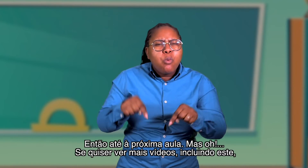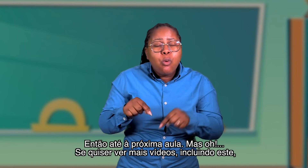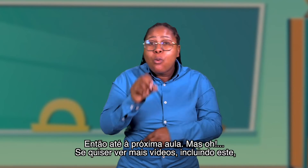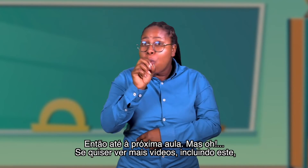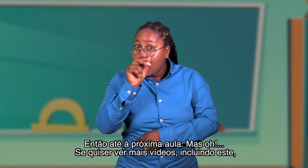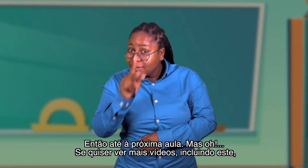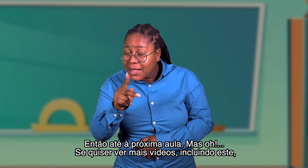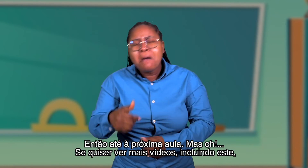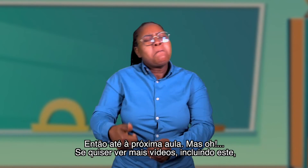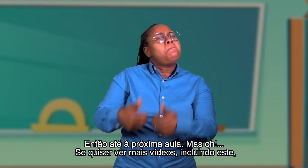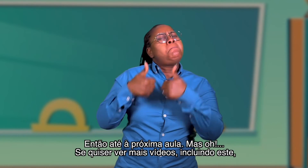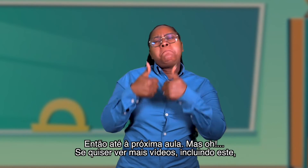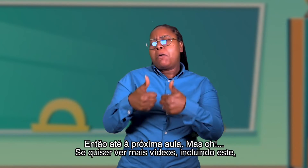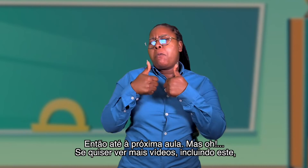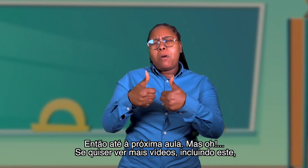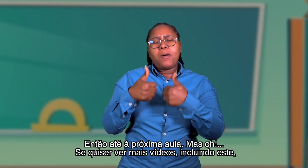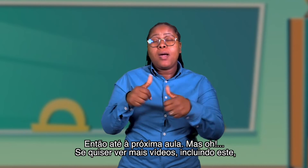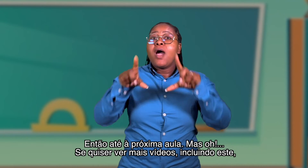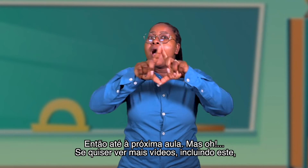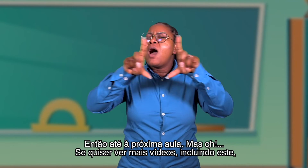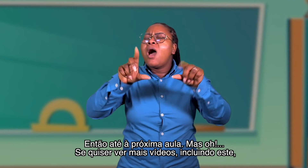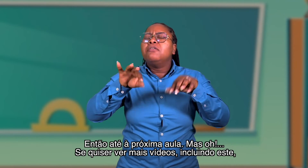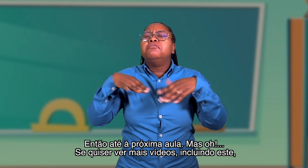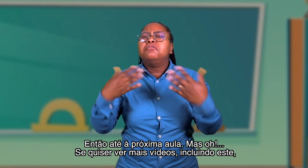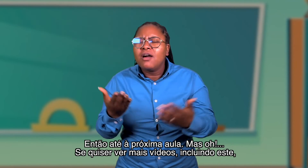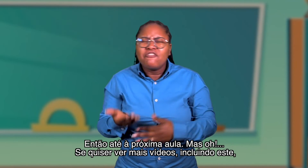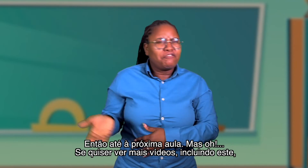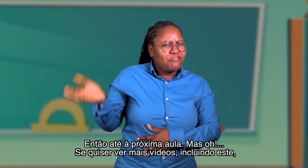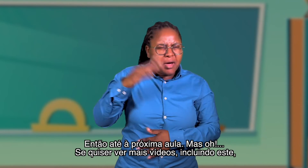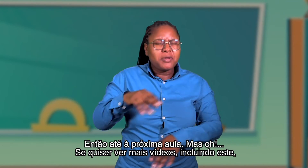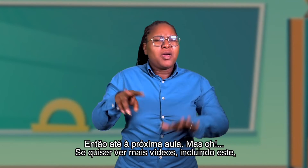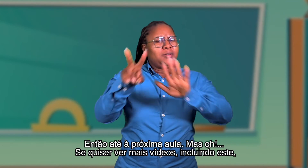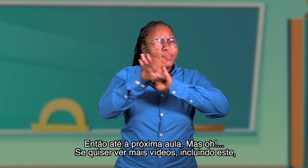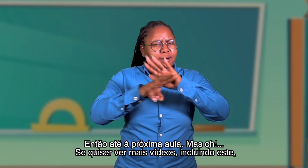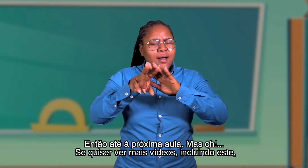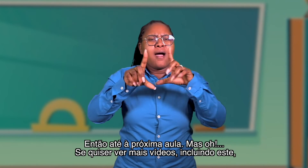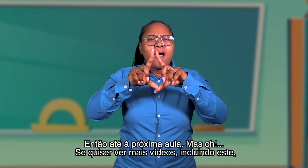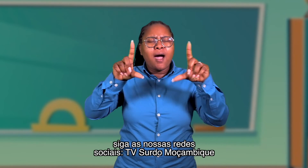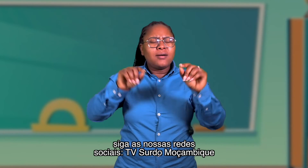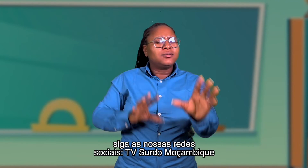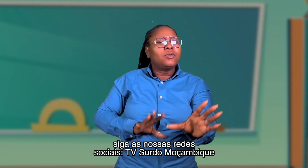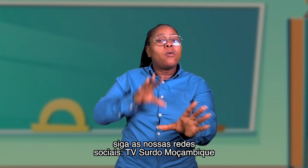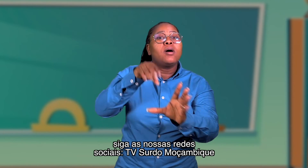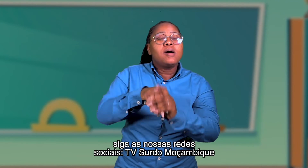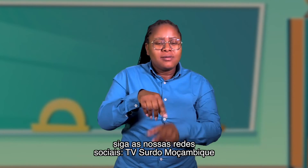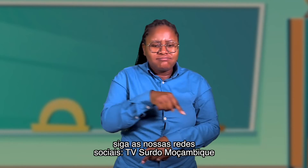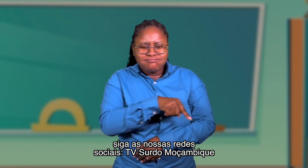Então, até a próxima aula. Mas se quiser ver mais vídeos incluindo este, siga as nossas redes